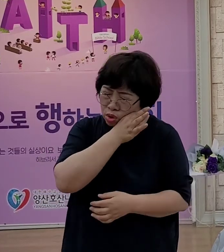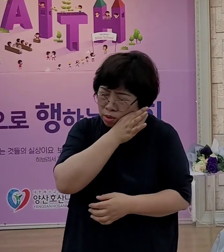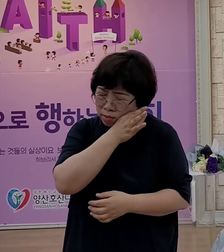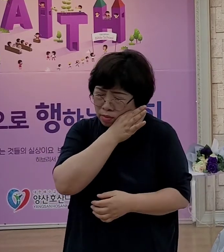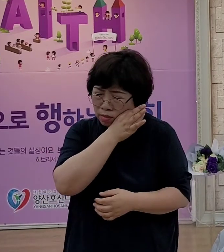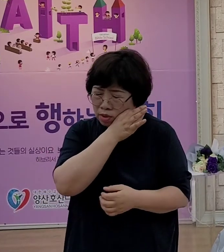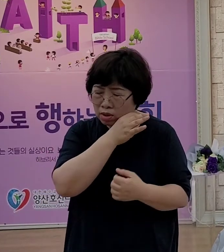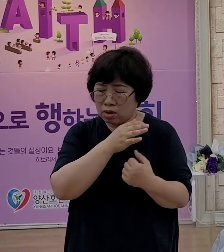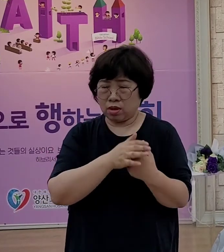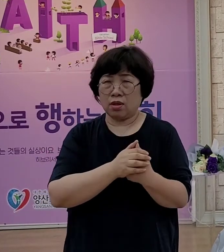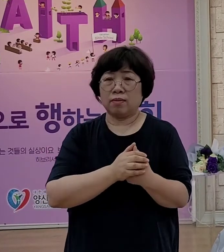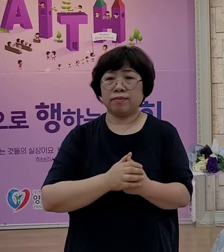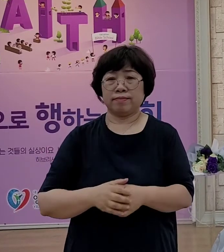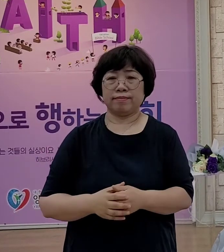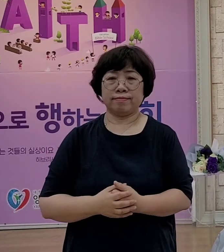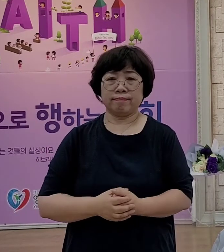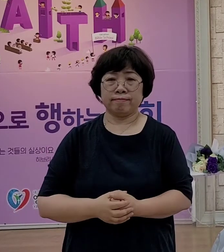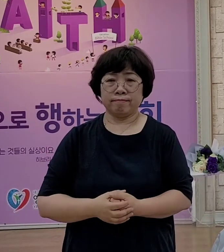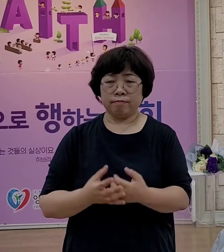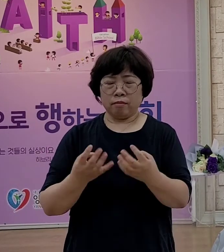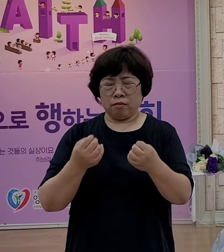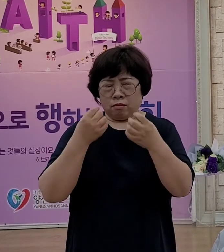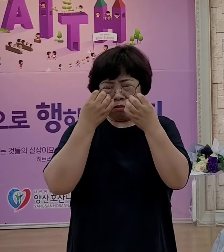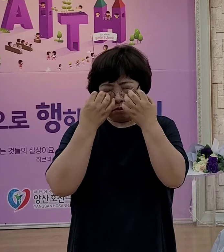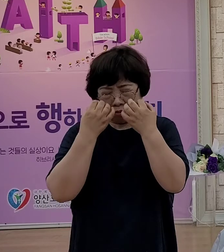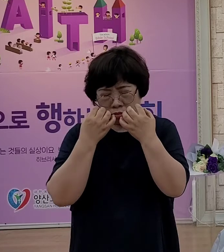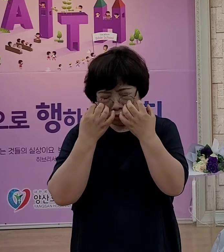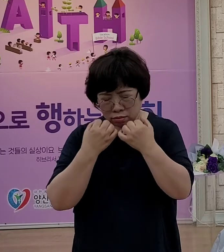그 자체가 어불성설이죠.